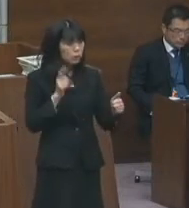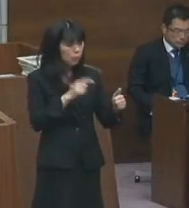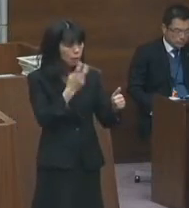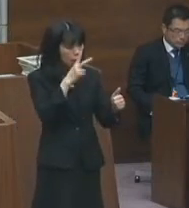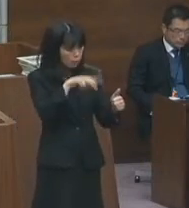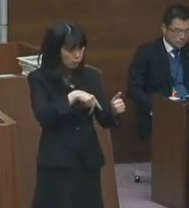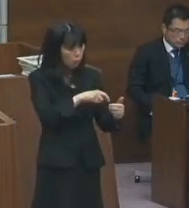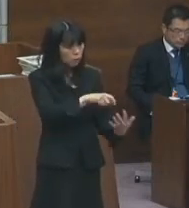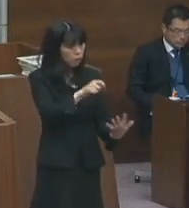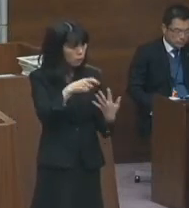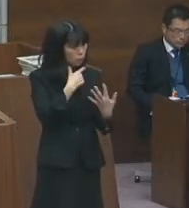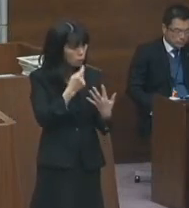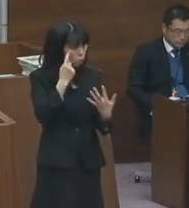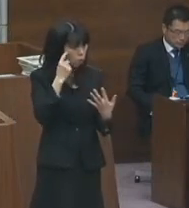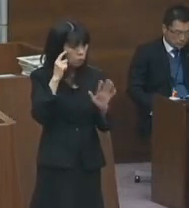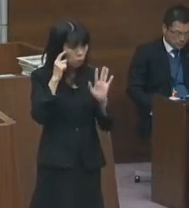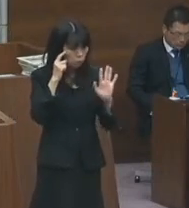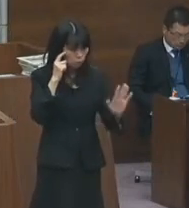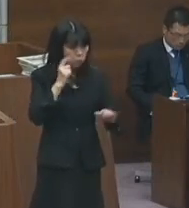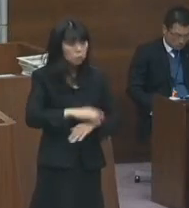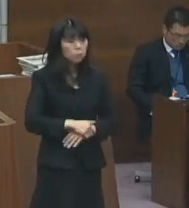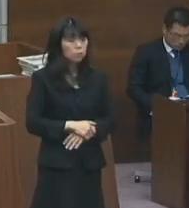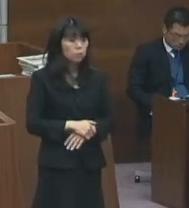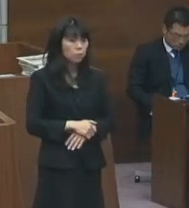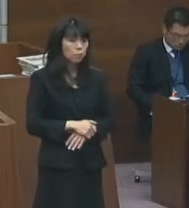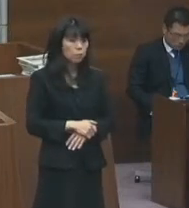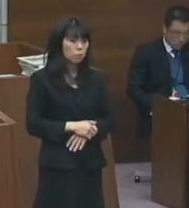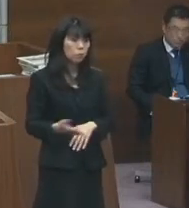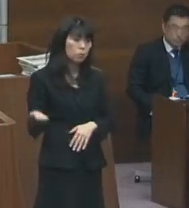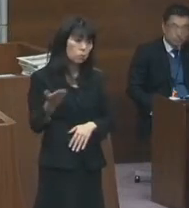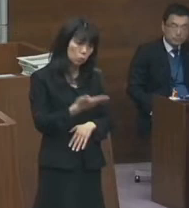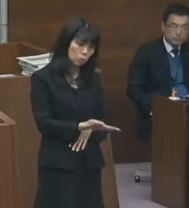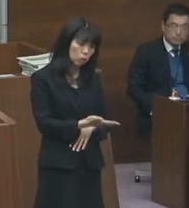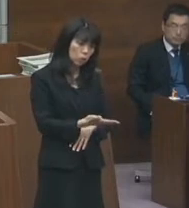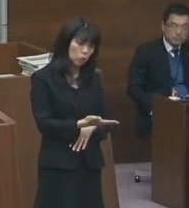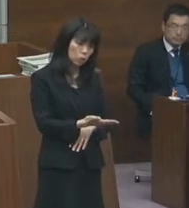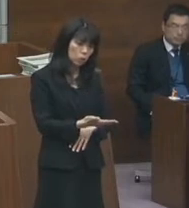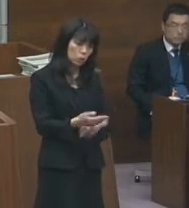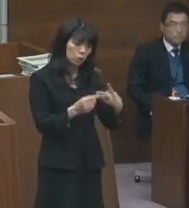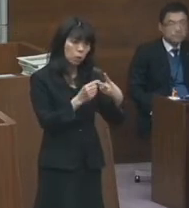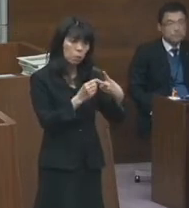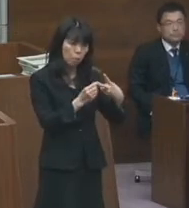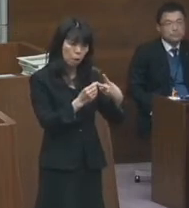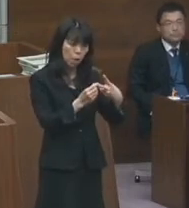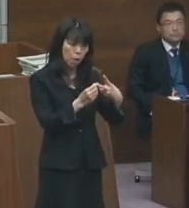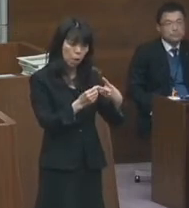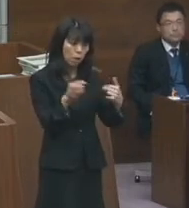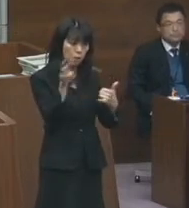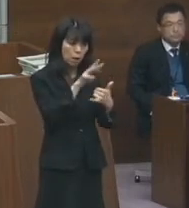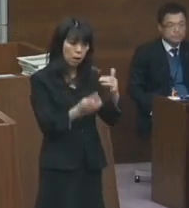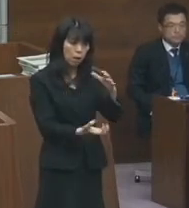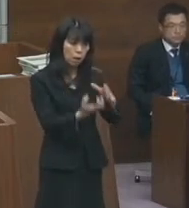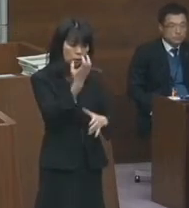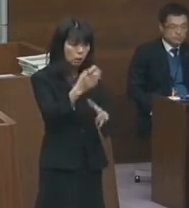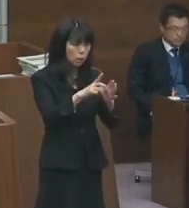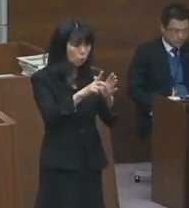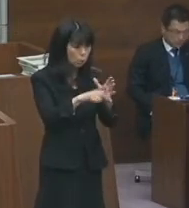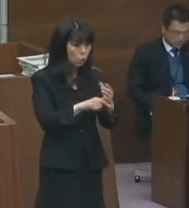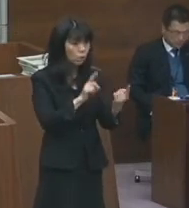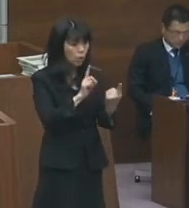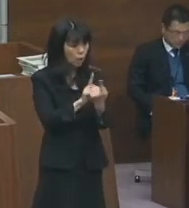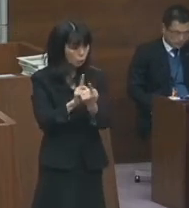いりたいと考えております。次に、第2点目の災害発生時の対応について